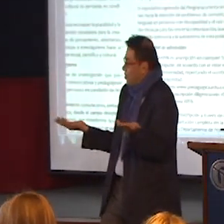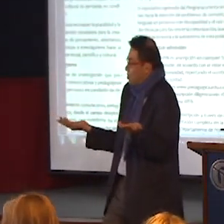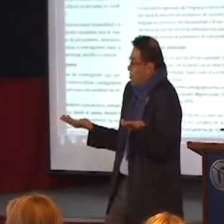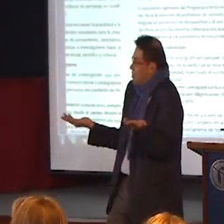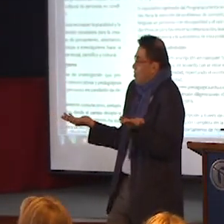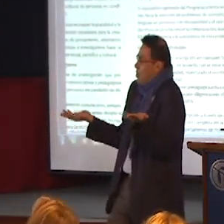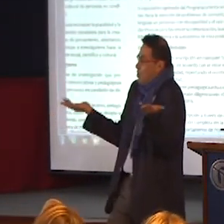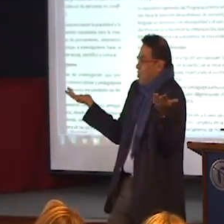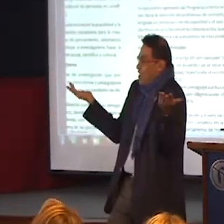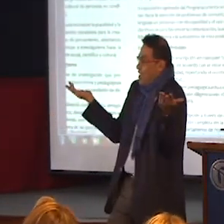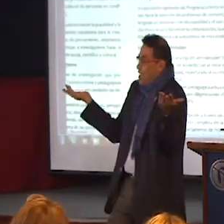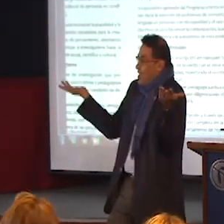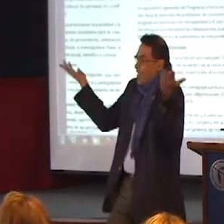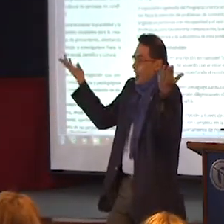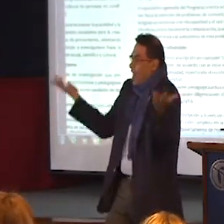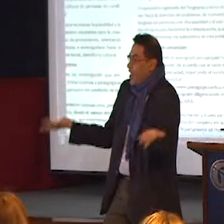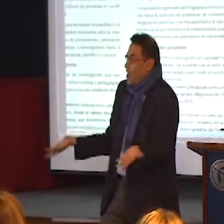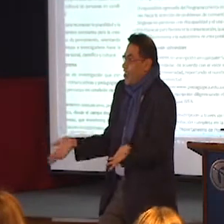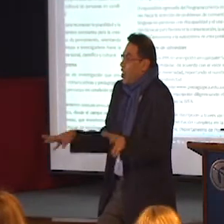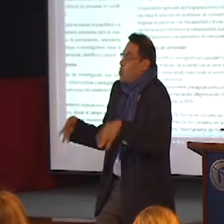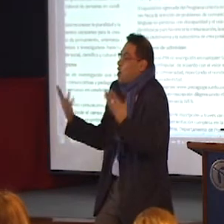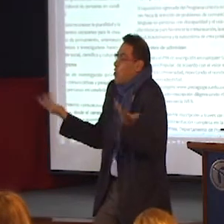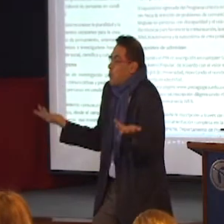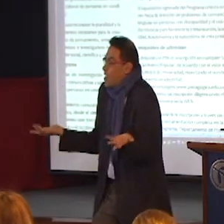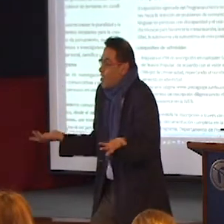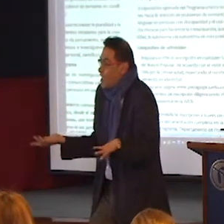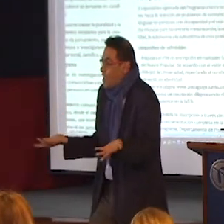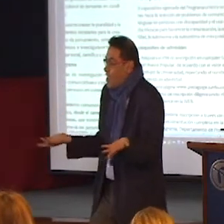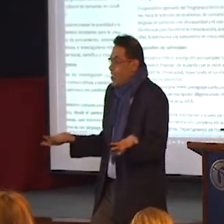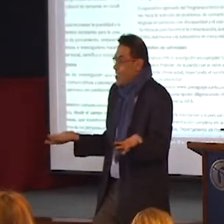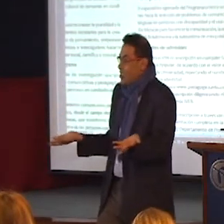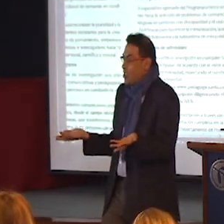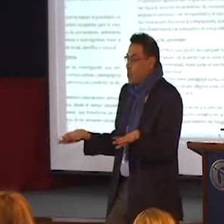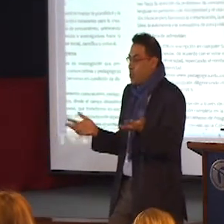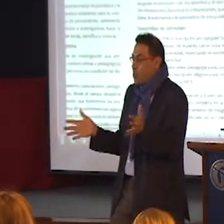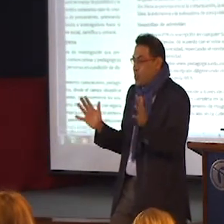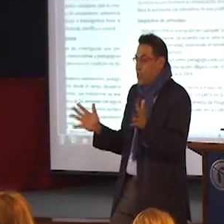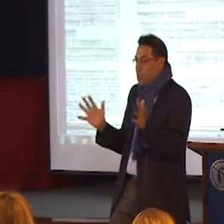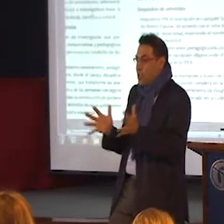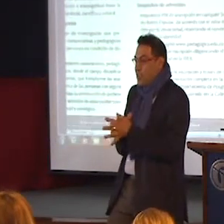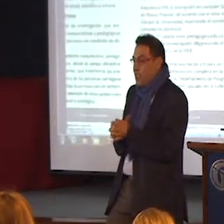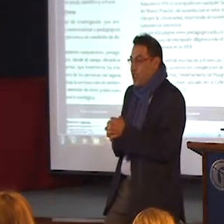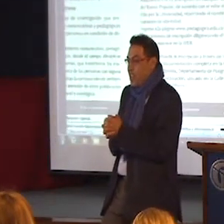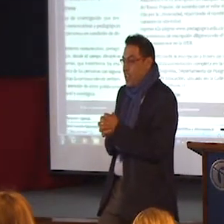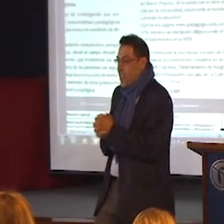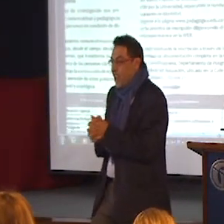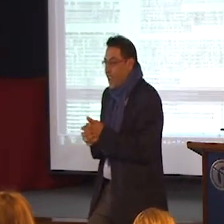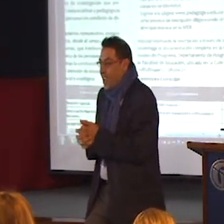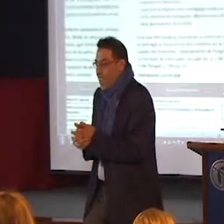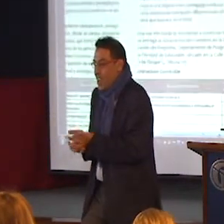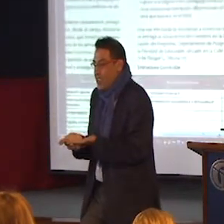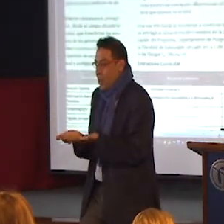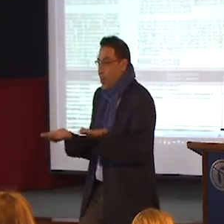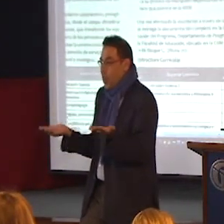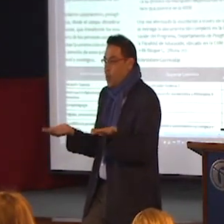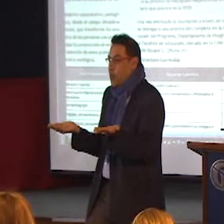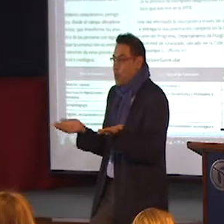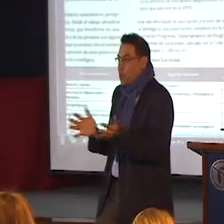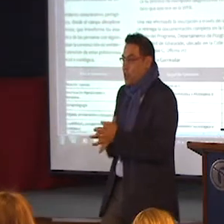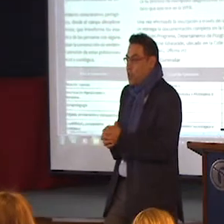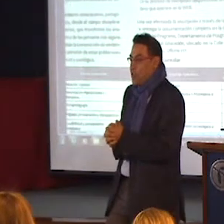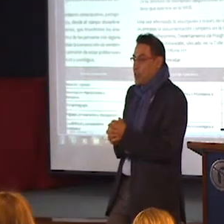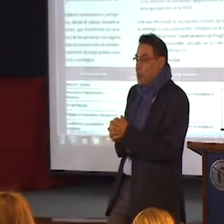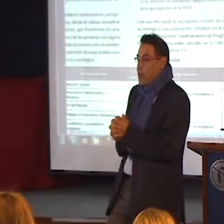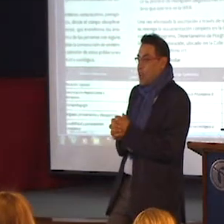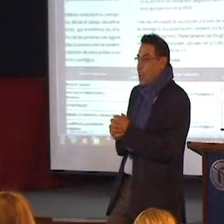los profesores tienen que formarse. O sea, esto no es una cosa que cae naturalmente cuando uno también se enfrenta